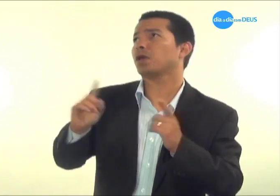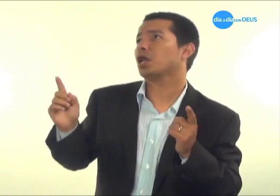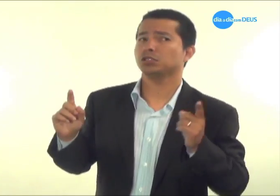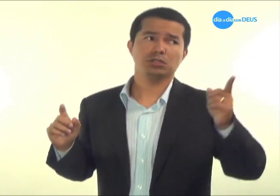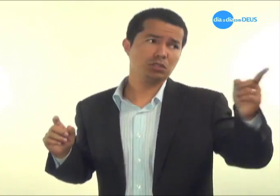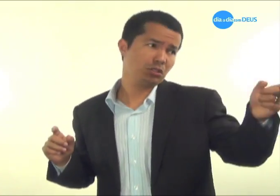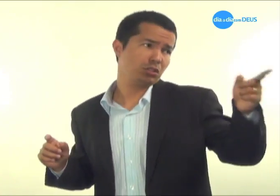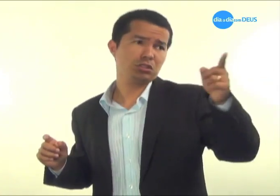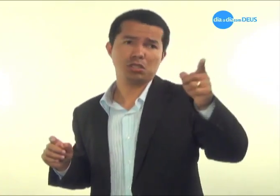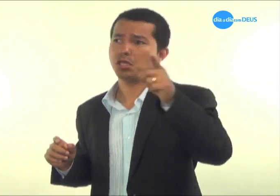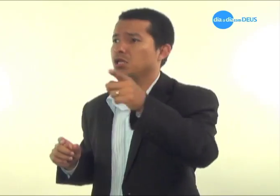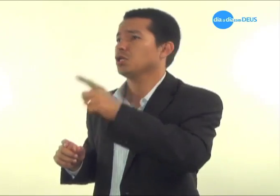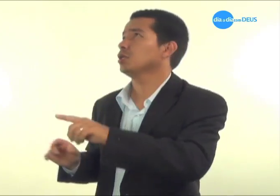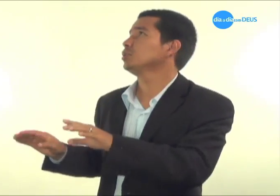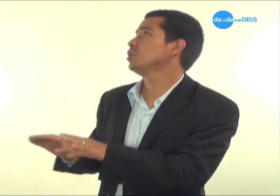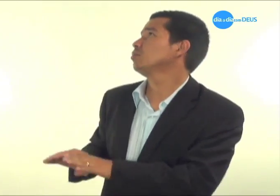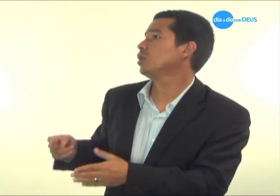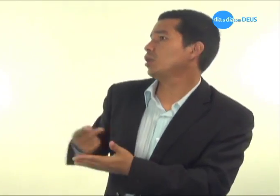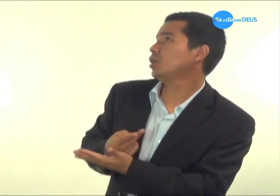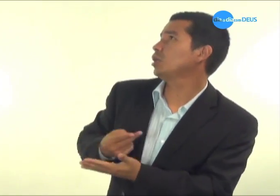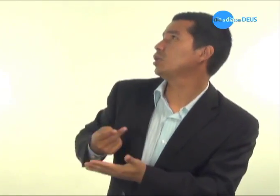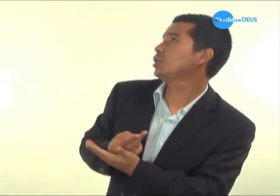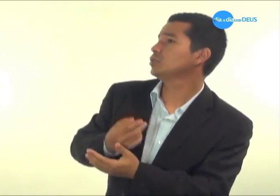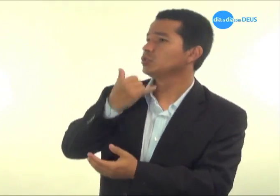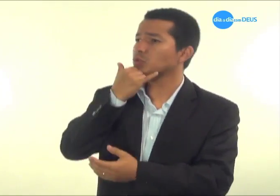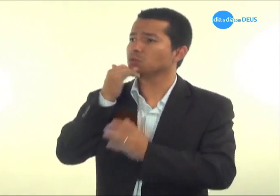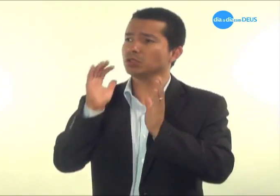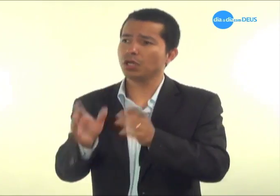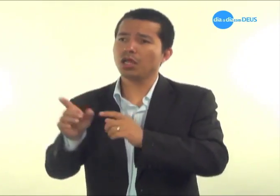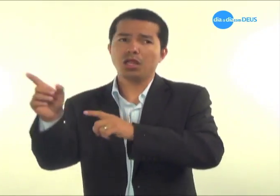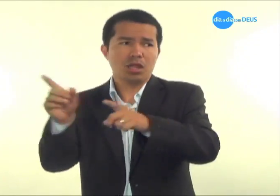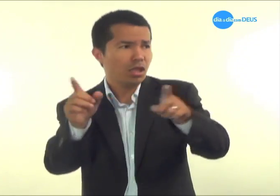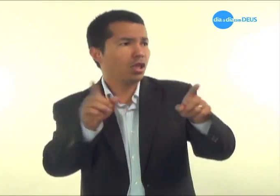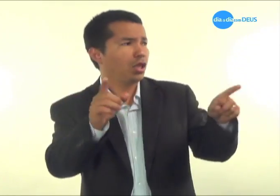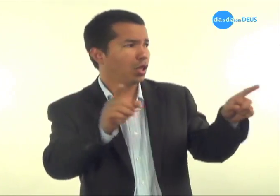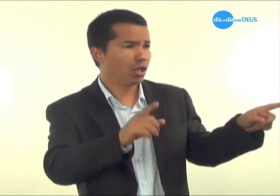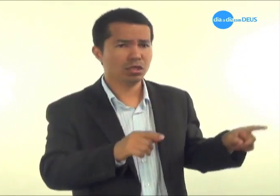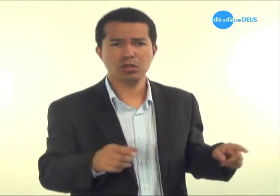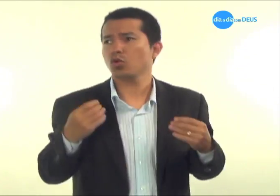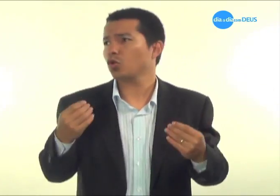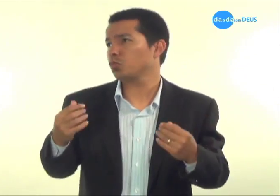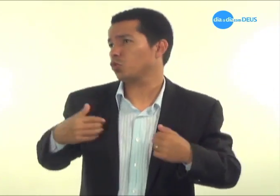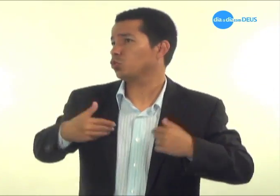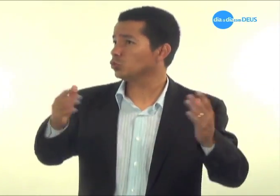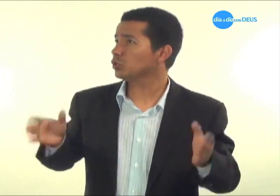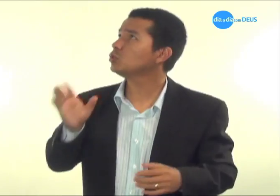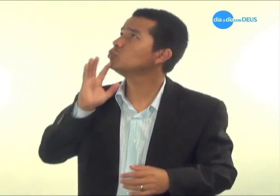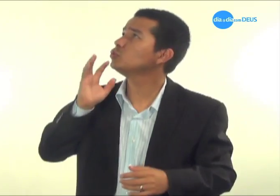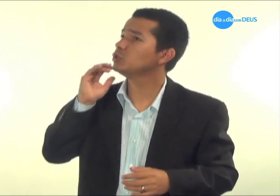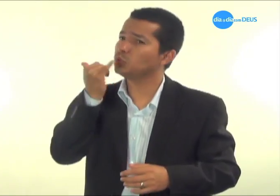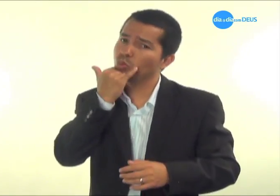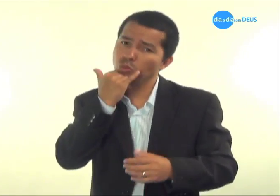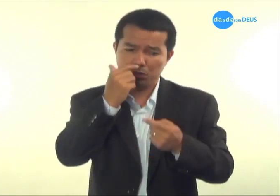estou fazendo isso, mas fulano já fez, Beltrano já fez, sei lá quem mais já fez, e assim vai. Não, mas olha só, eu tenho